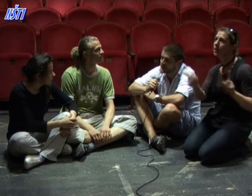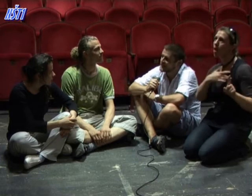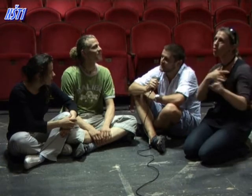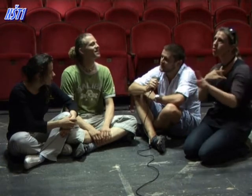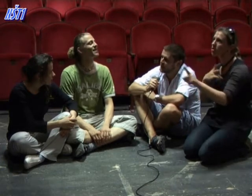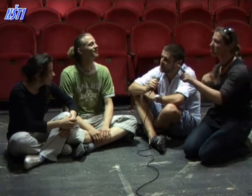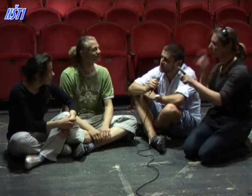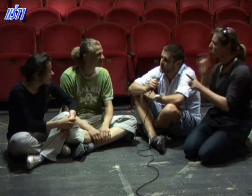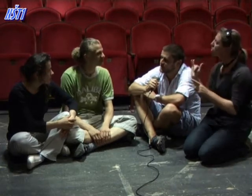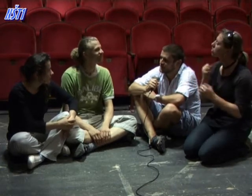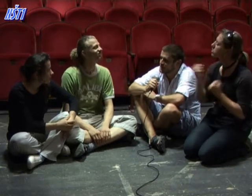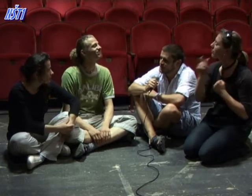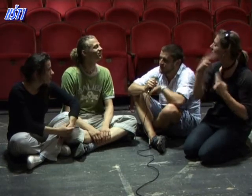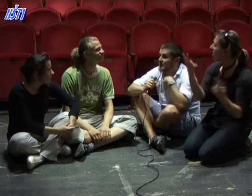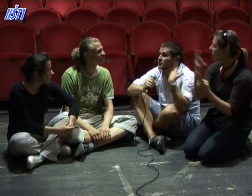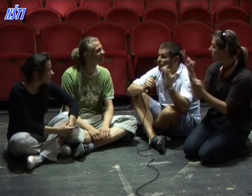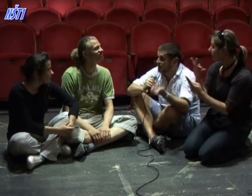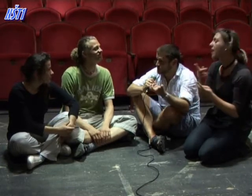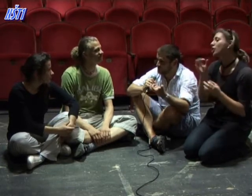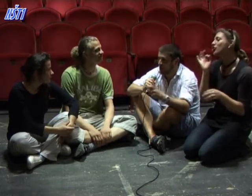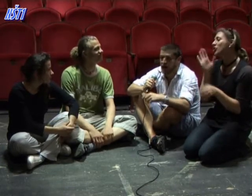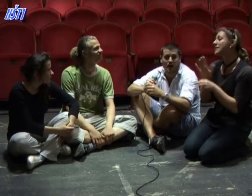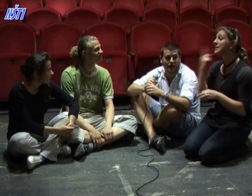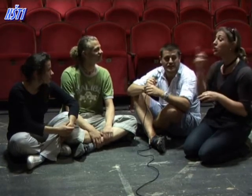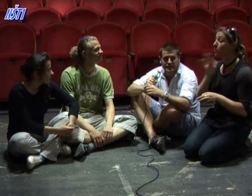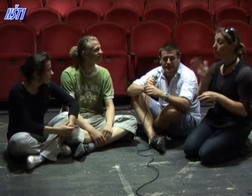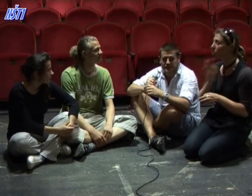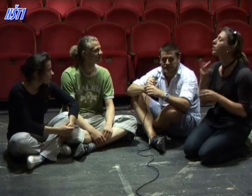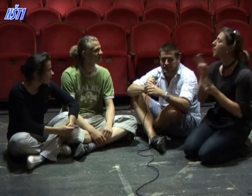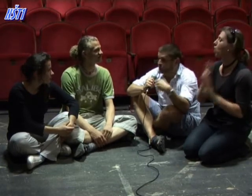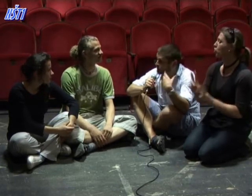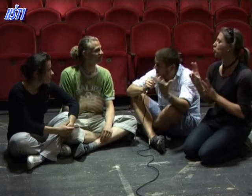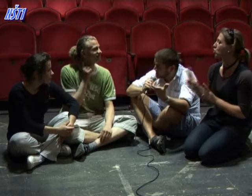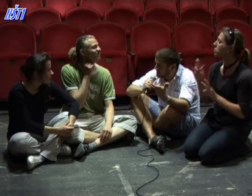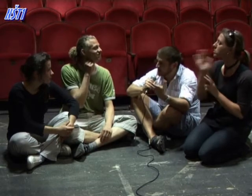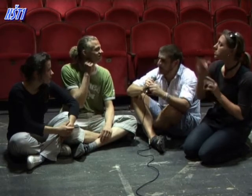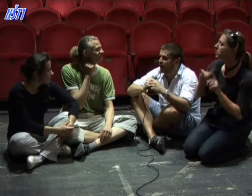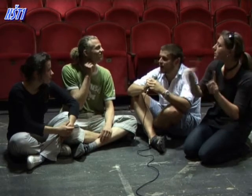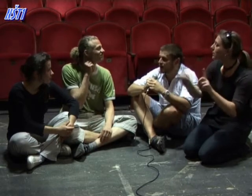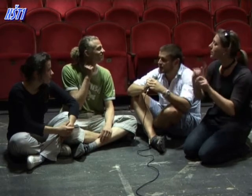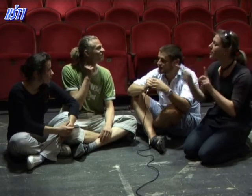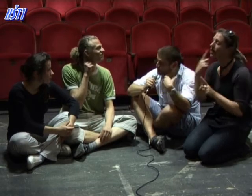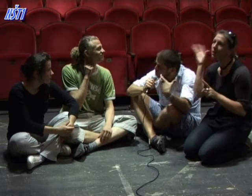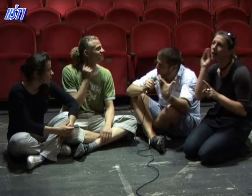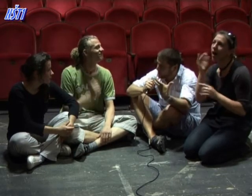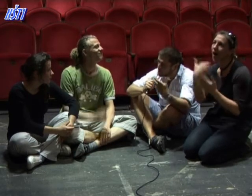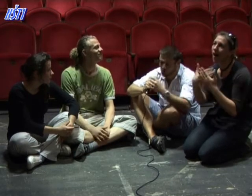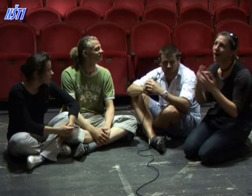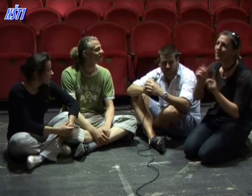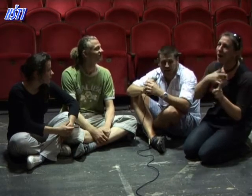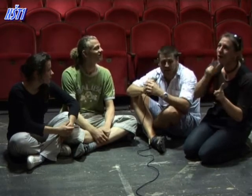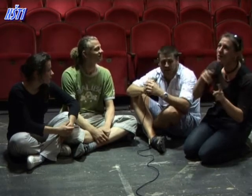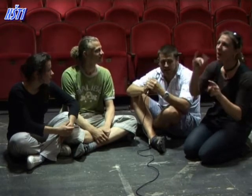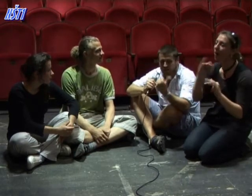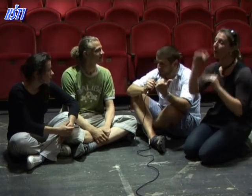že on může měnit tón hlasu a intonaci a způsob, jakým